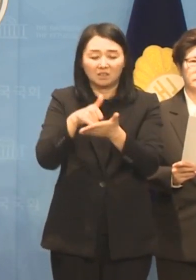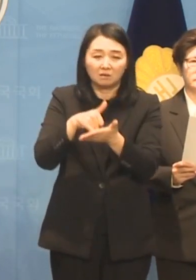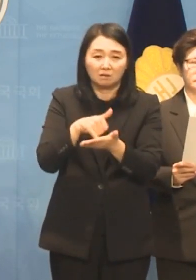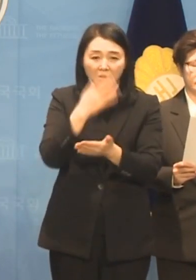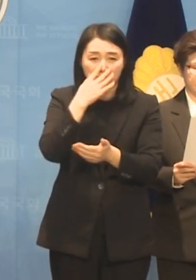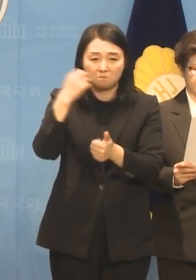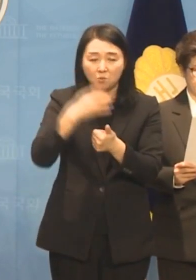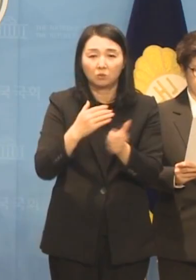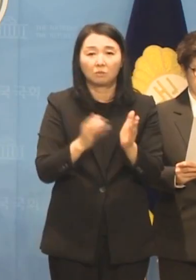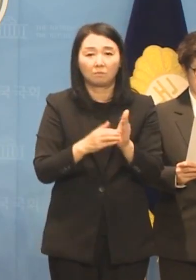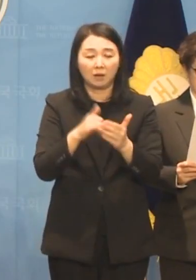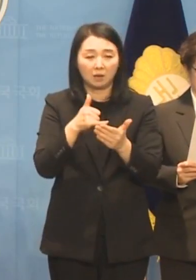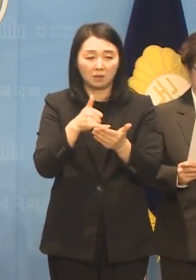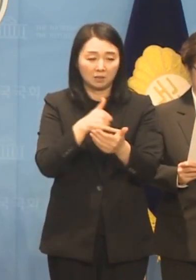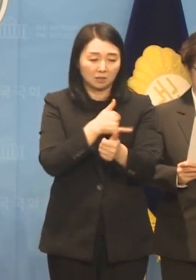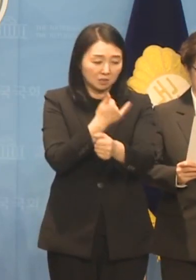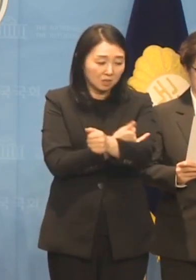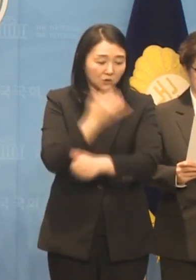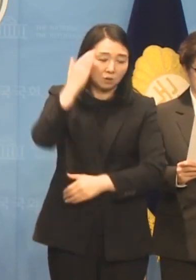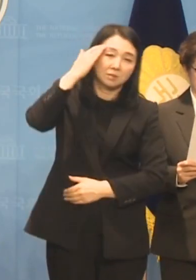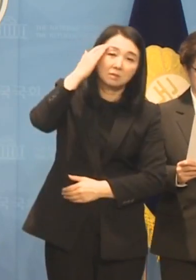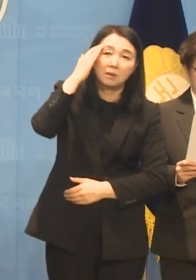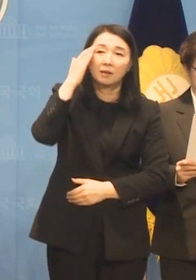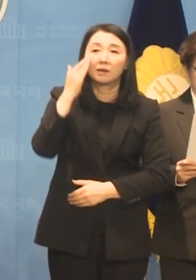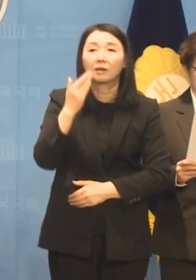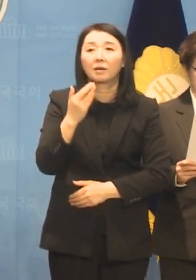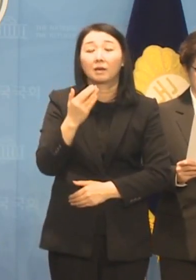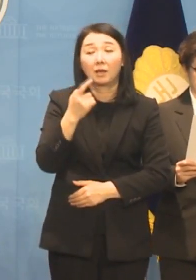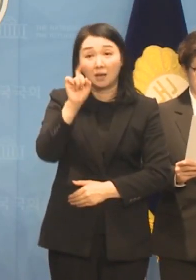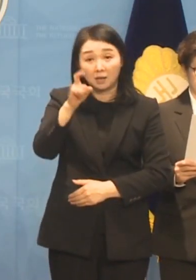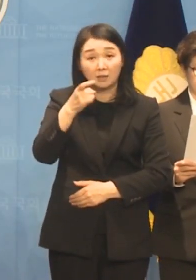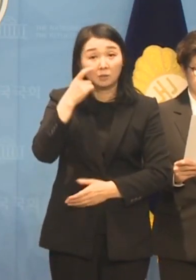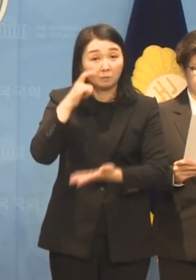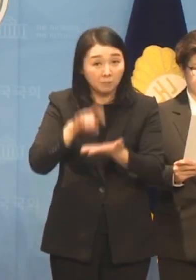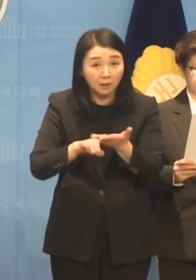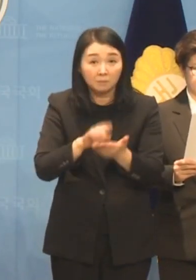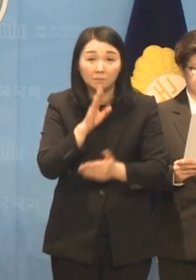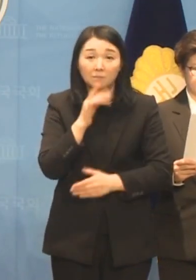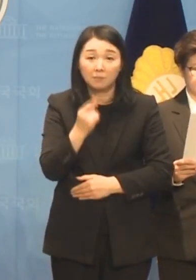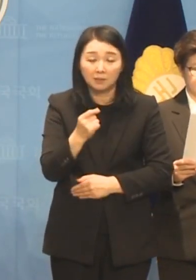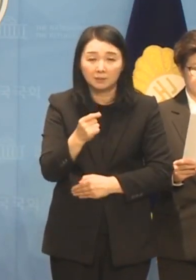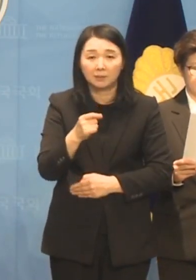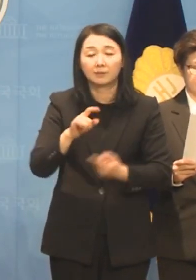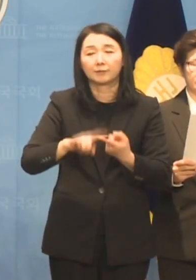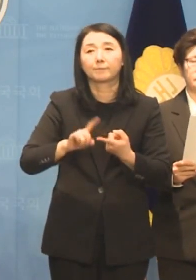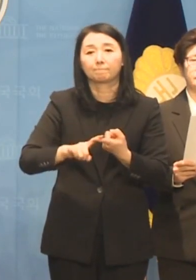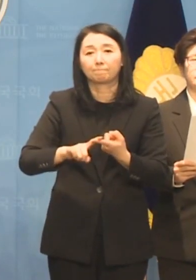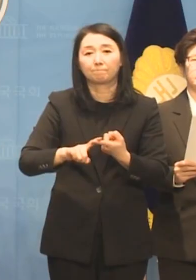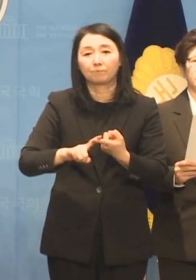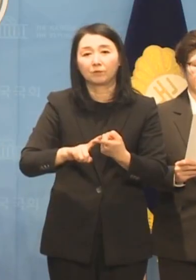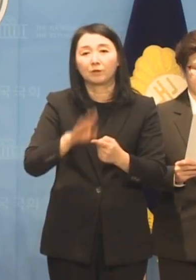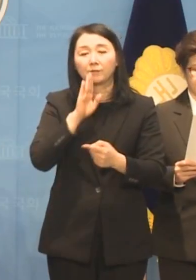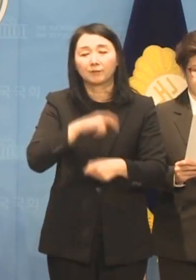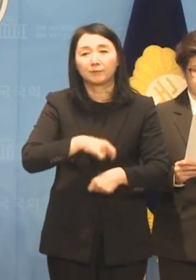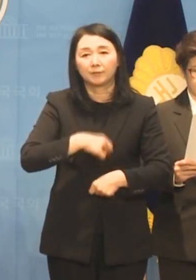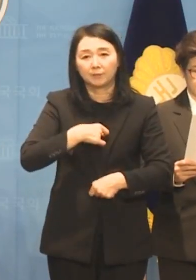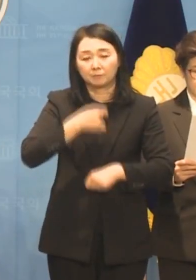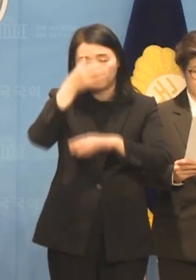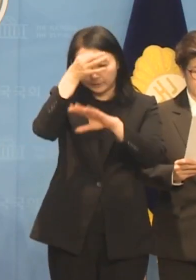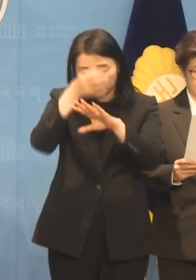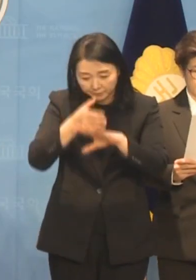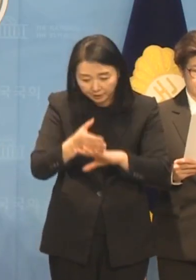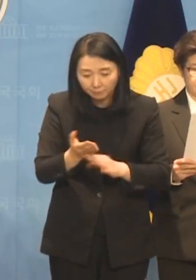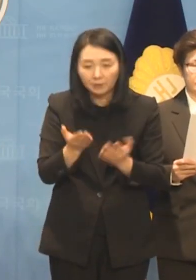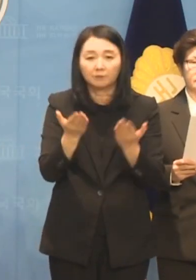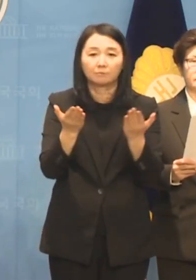모독이나 인권을 침해당한 사실이 만에 하나라도 있다면 이 자리를 빌어서 진심으로